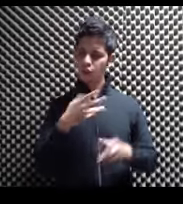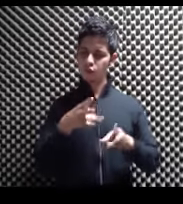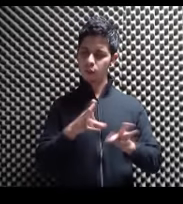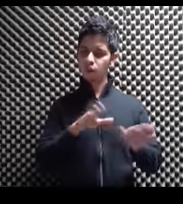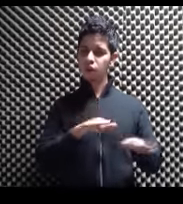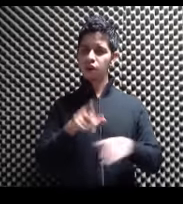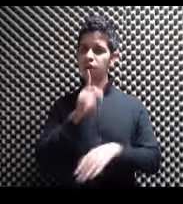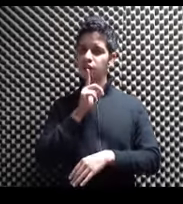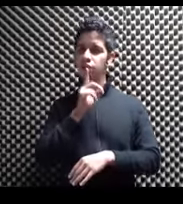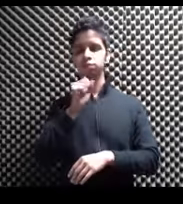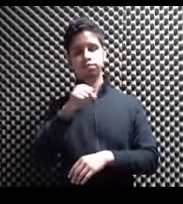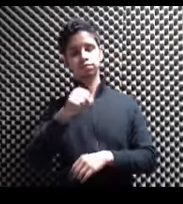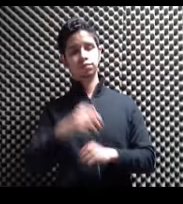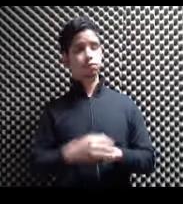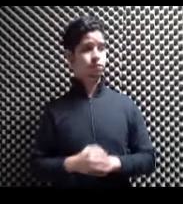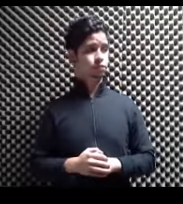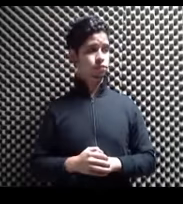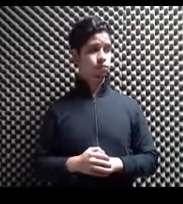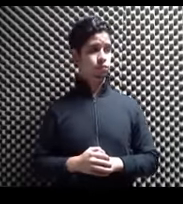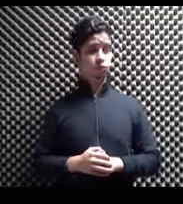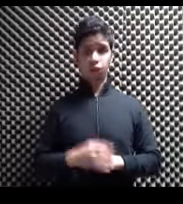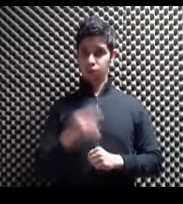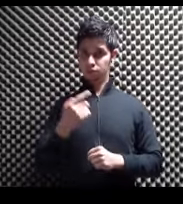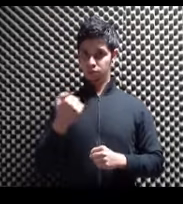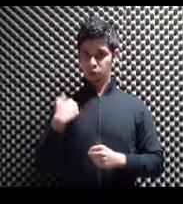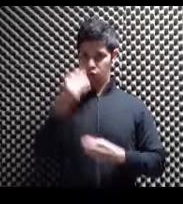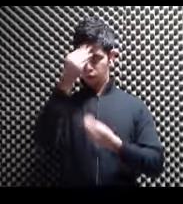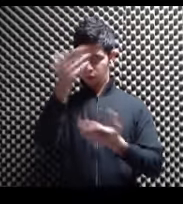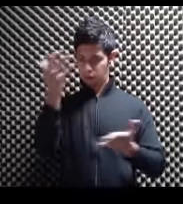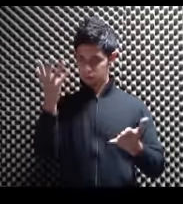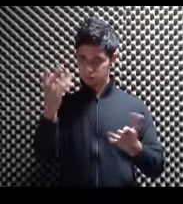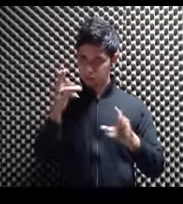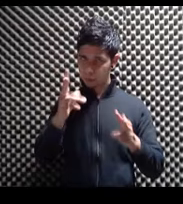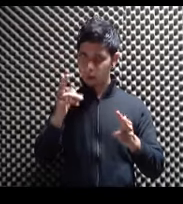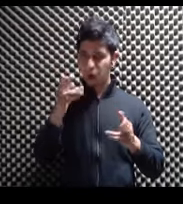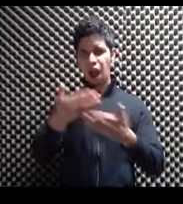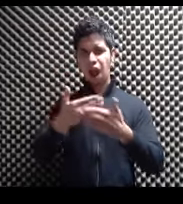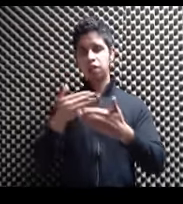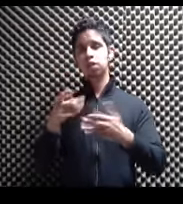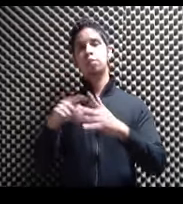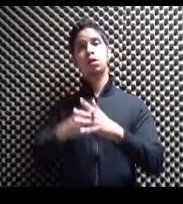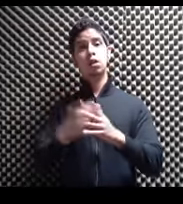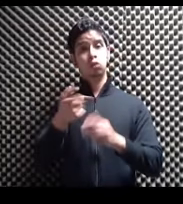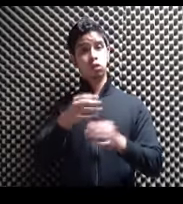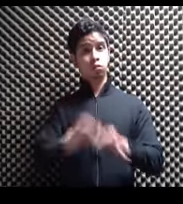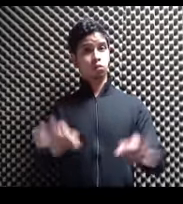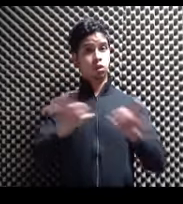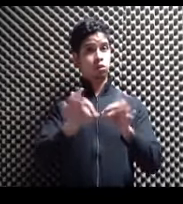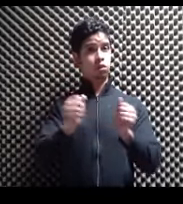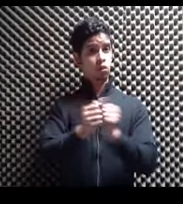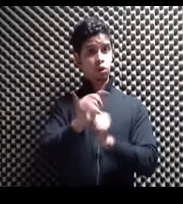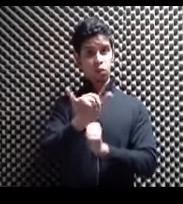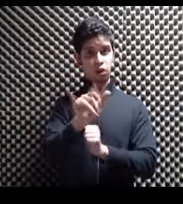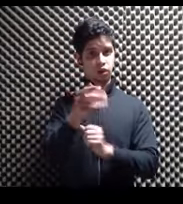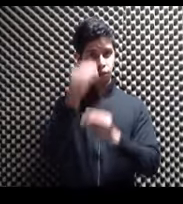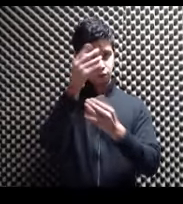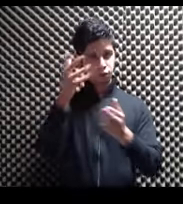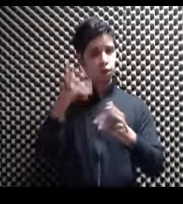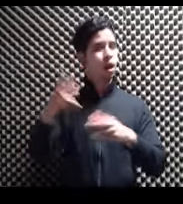algo rapidito antes de pasar, porque esto es importante y esto tiene que ver con los caballos, que es lo que vamos a hablar ahora. 7 reglas de la